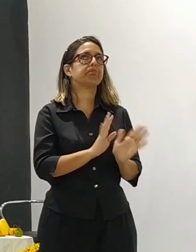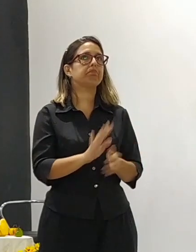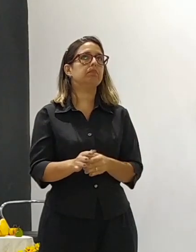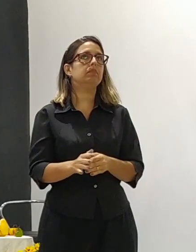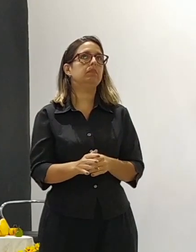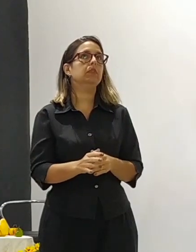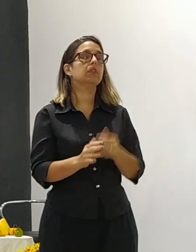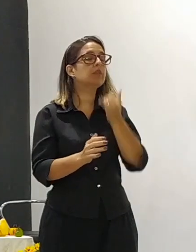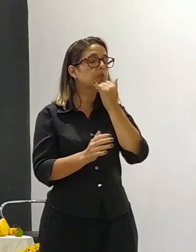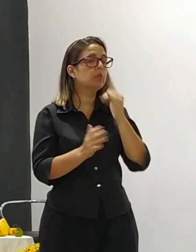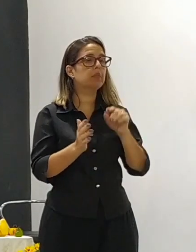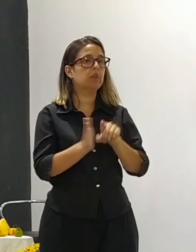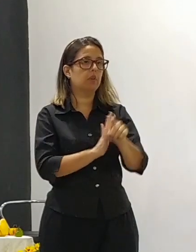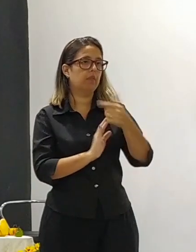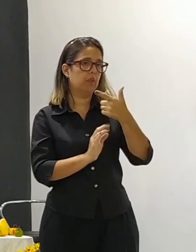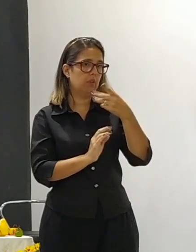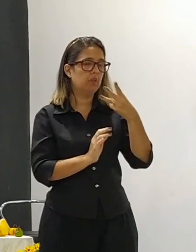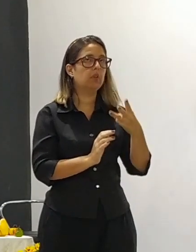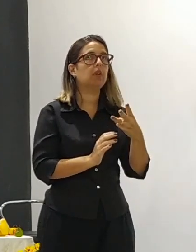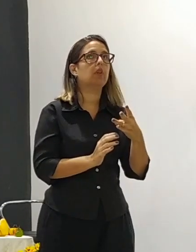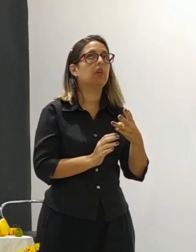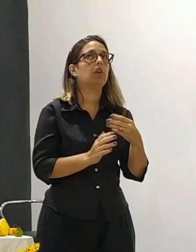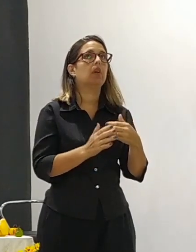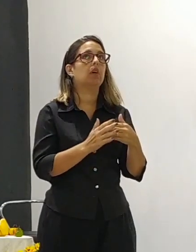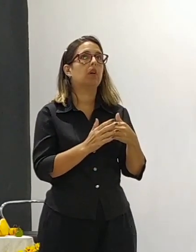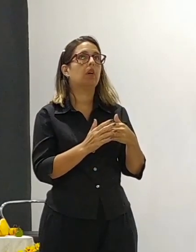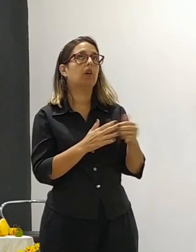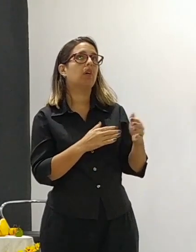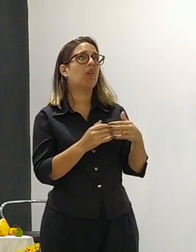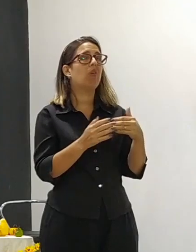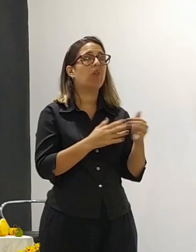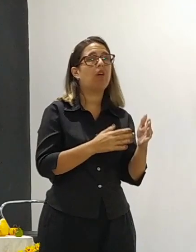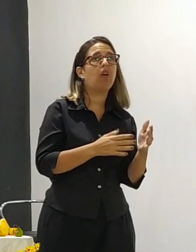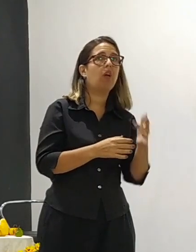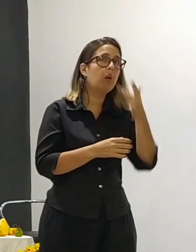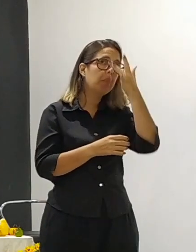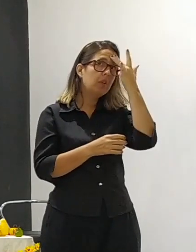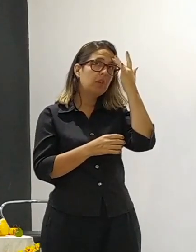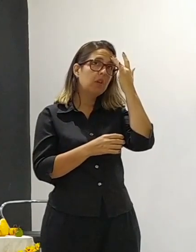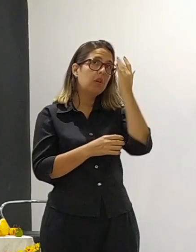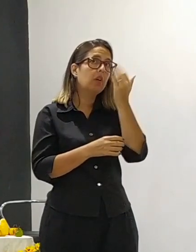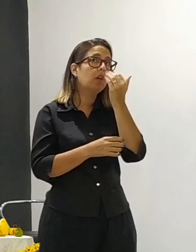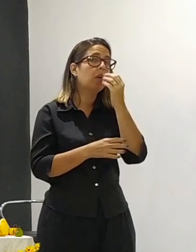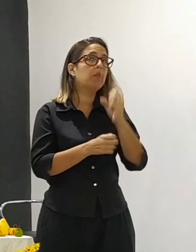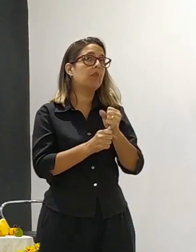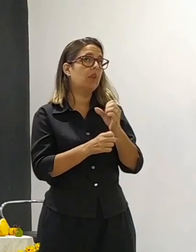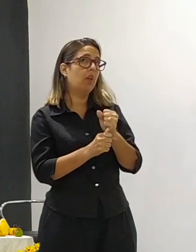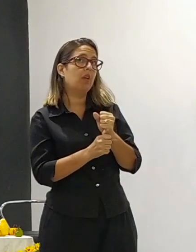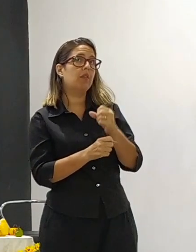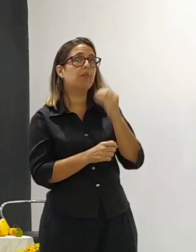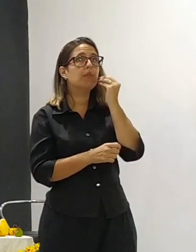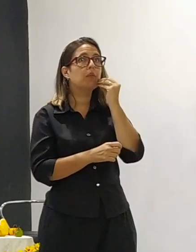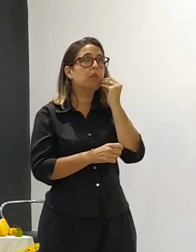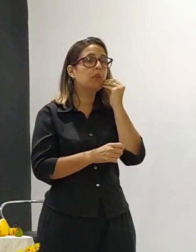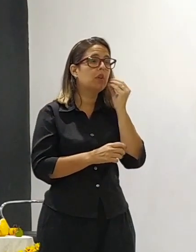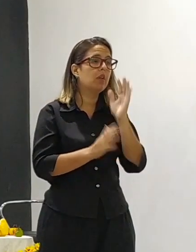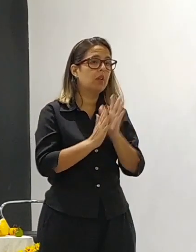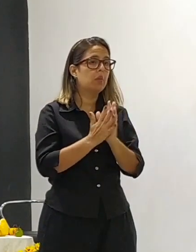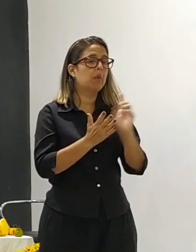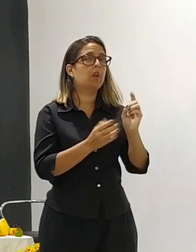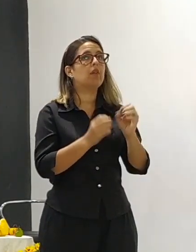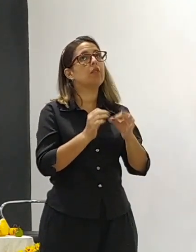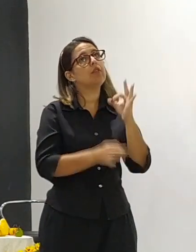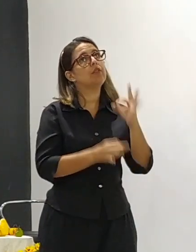porque qualquer que ainda se alimenta de leite não está experimentado na palavra da justiça, porque